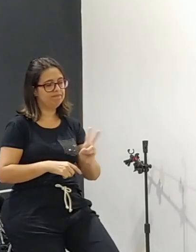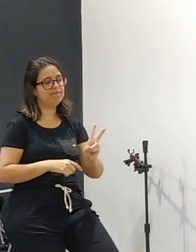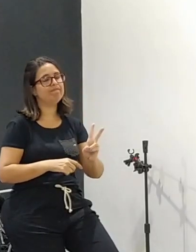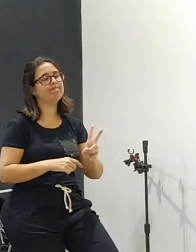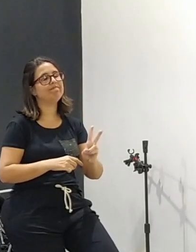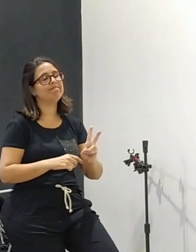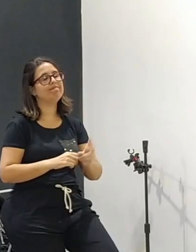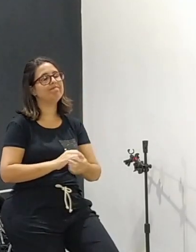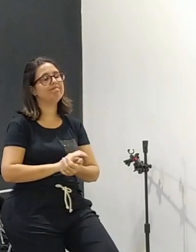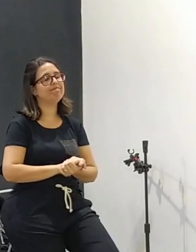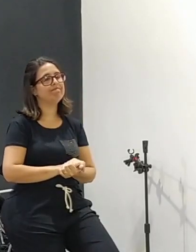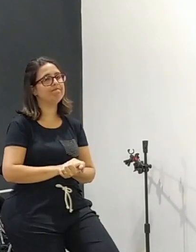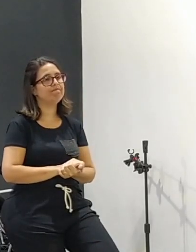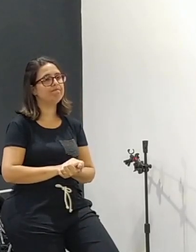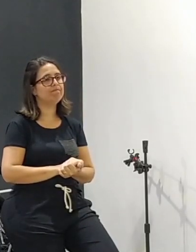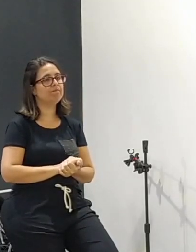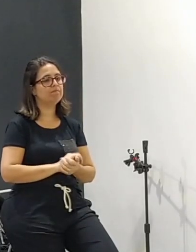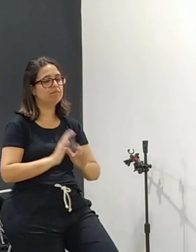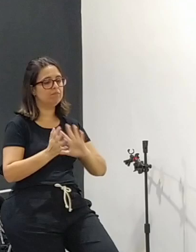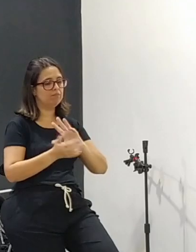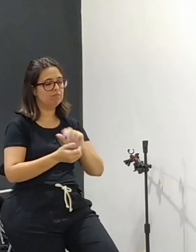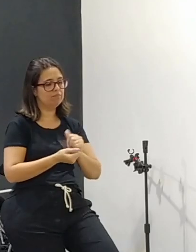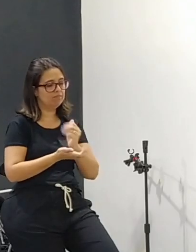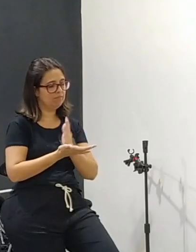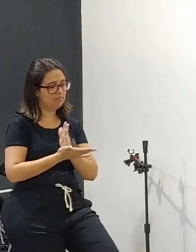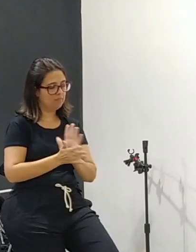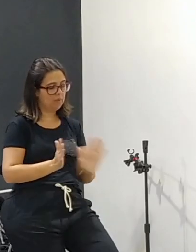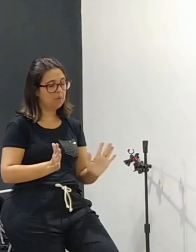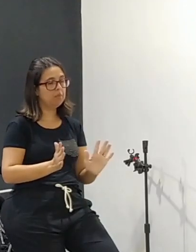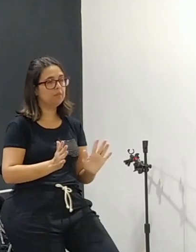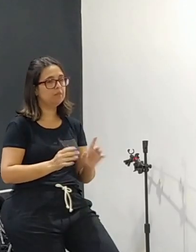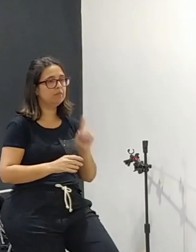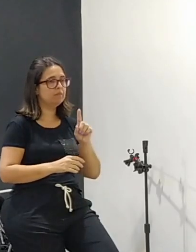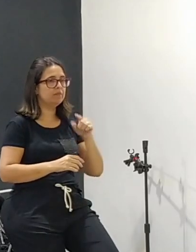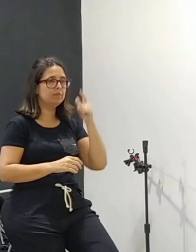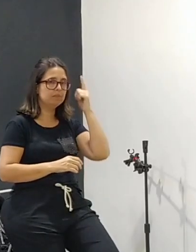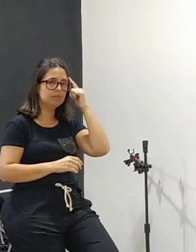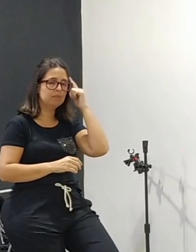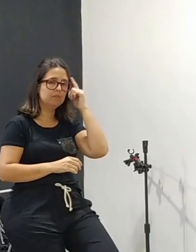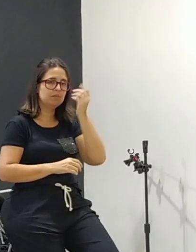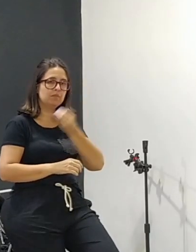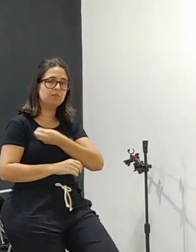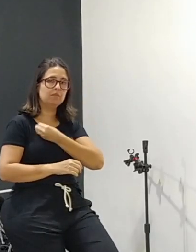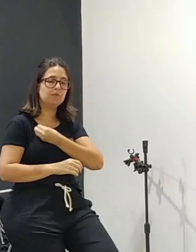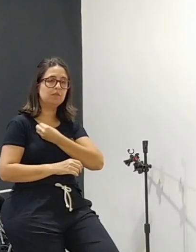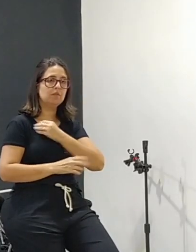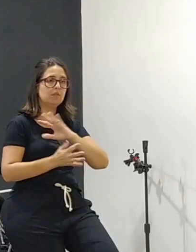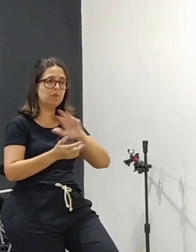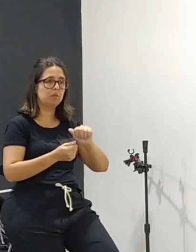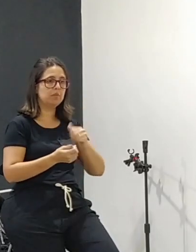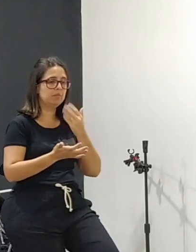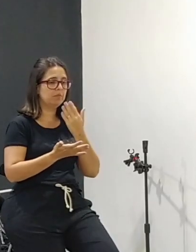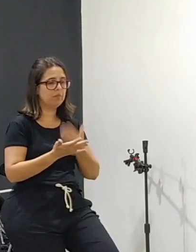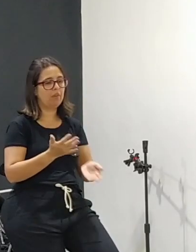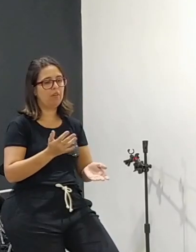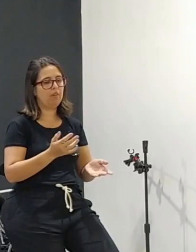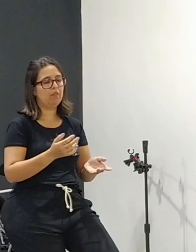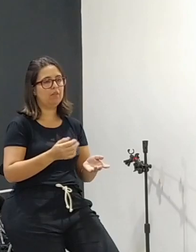para sempre. O mundo passa. Você está pensando que você está vivendo de fora, você está perdendo o seu